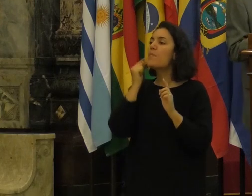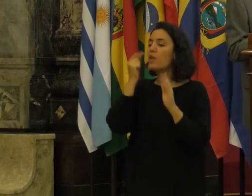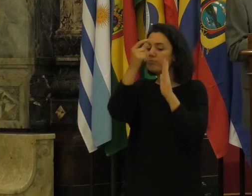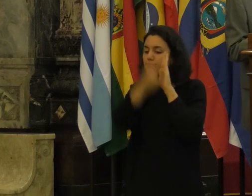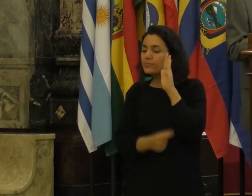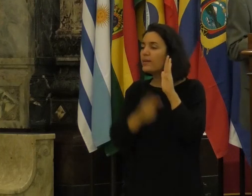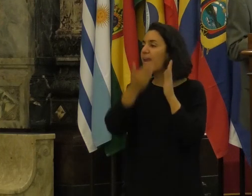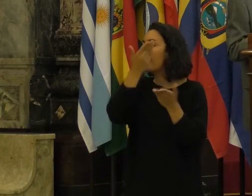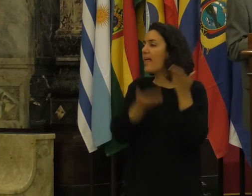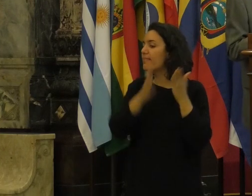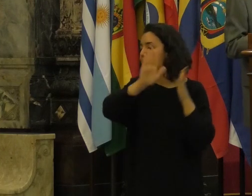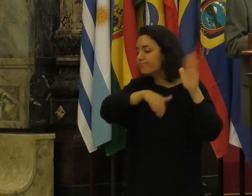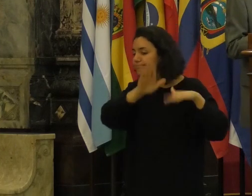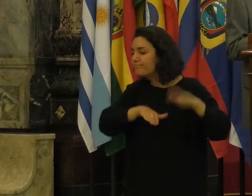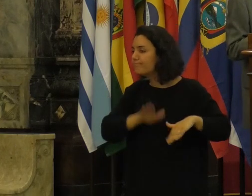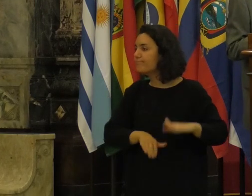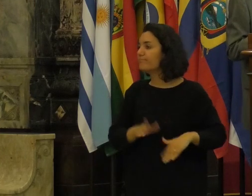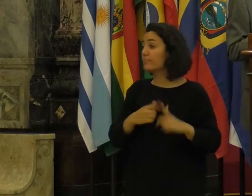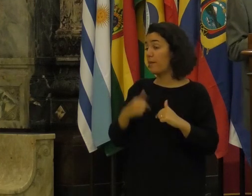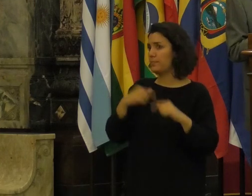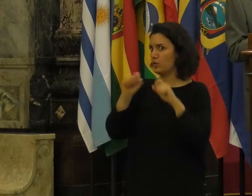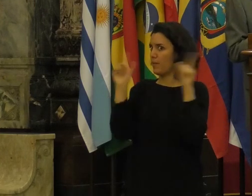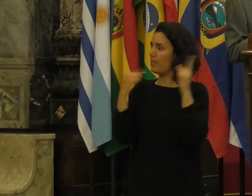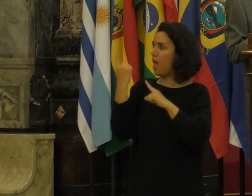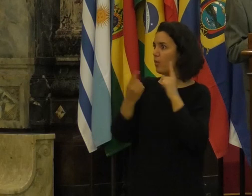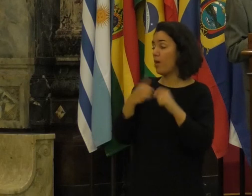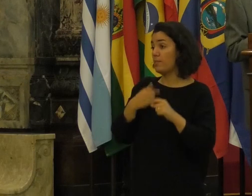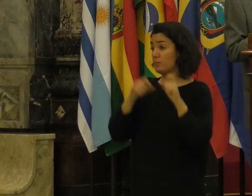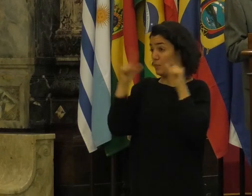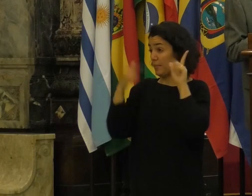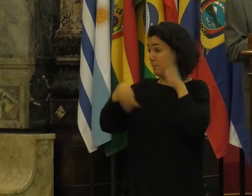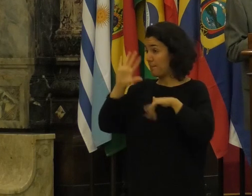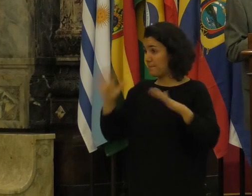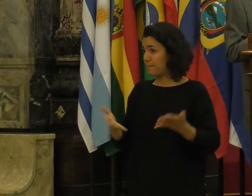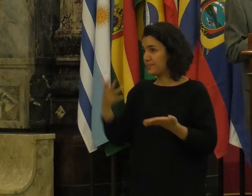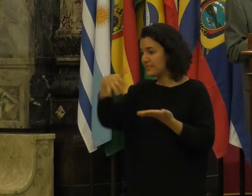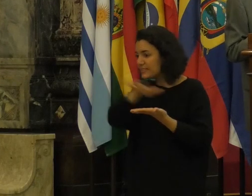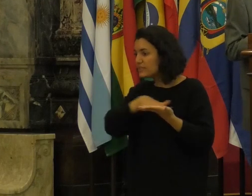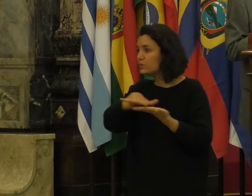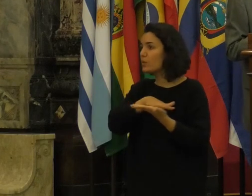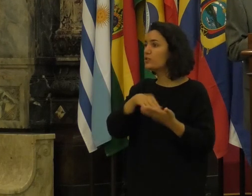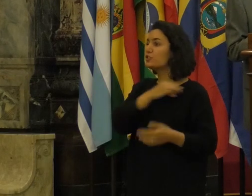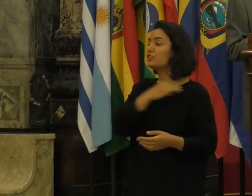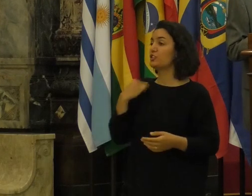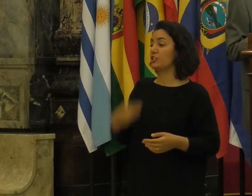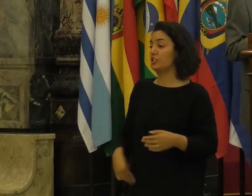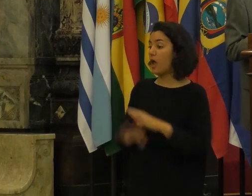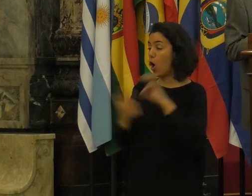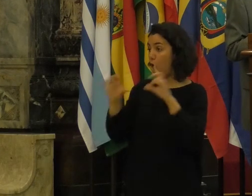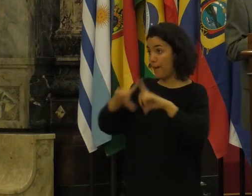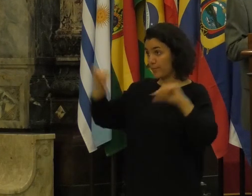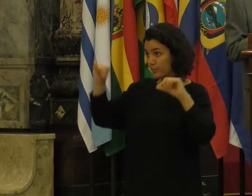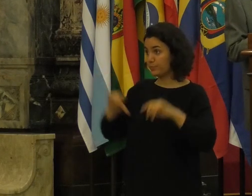llaman mucho la atención. A mí me llama más la atención la situación de China o de Japón